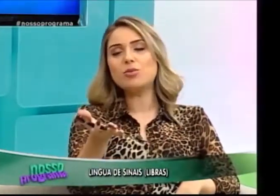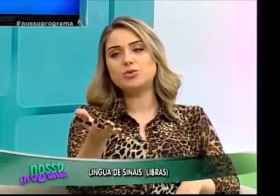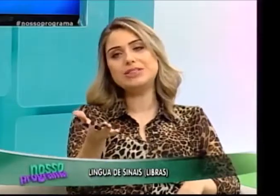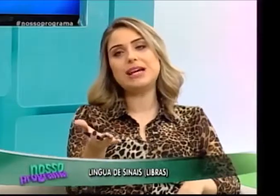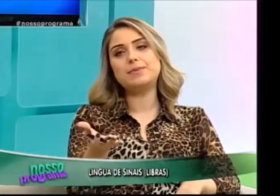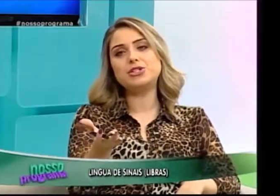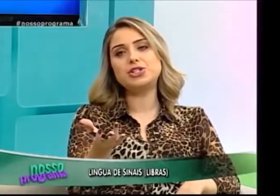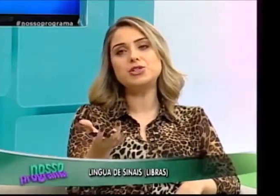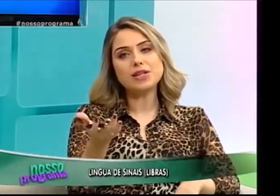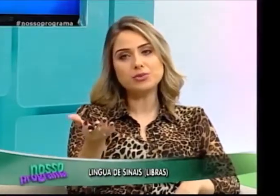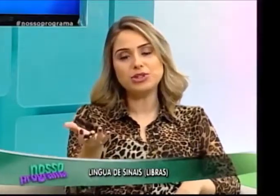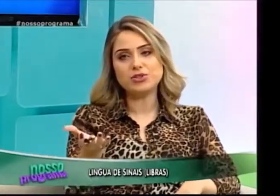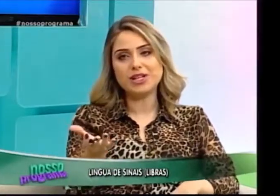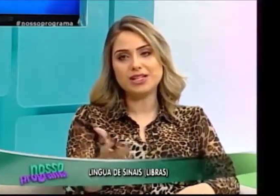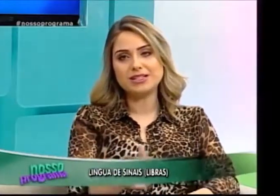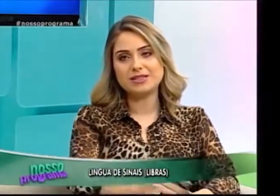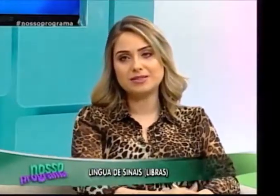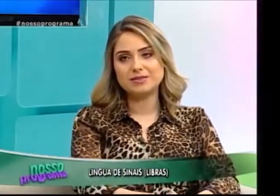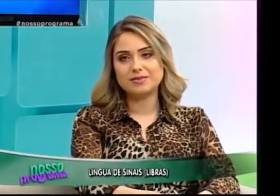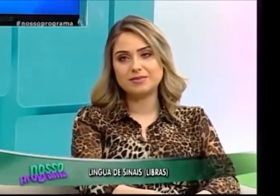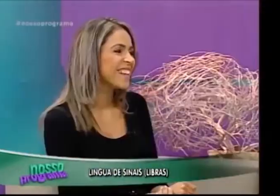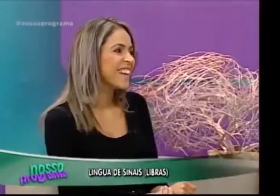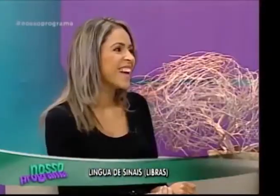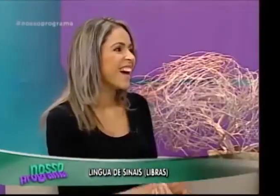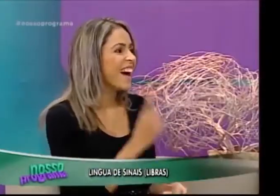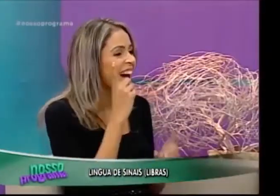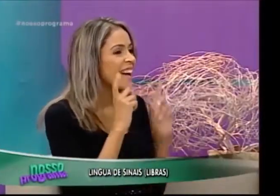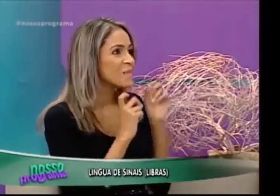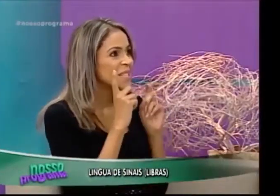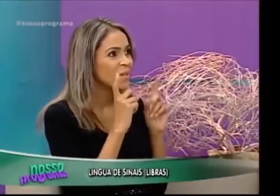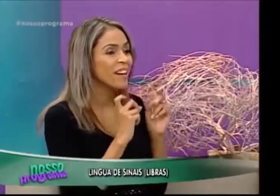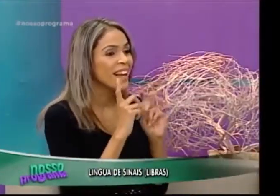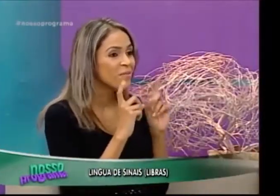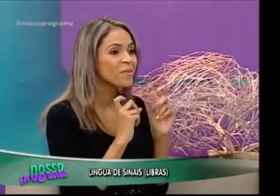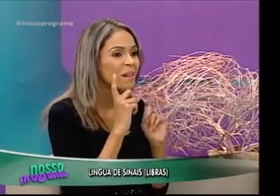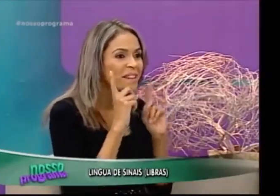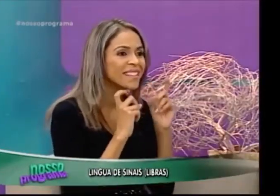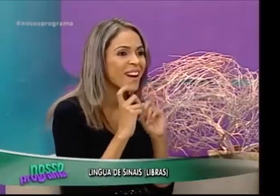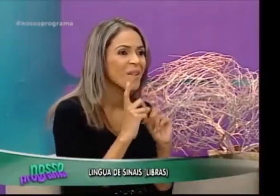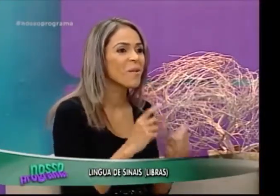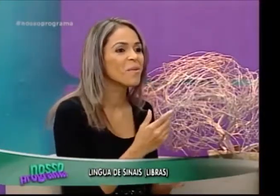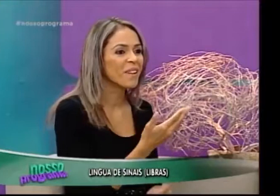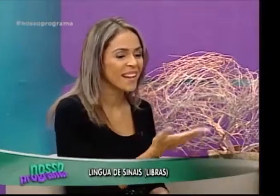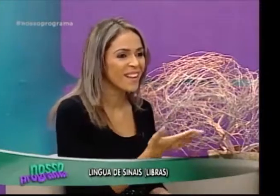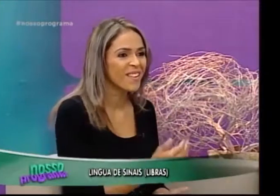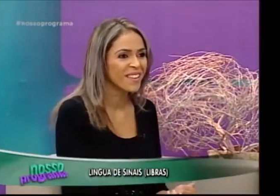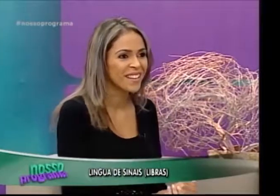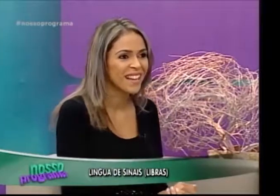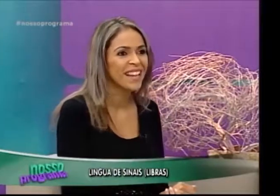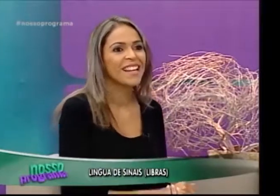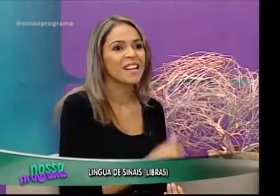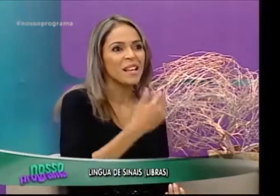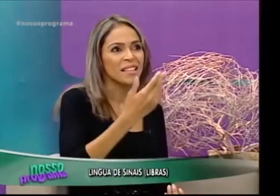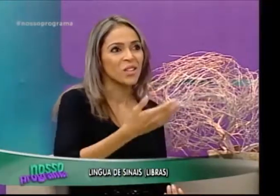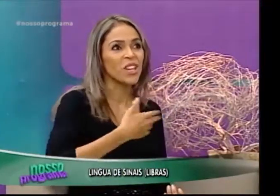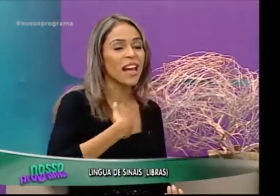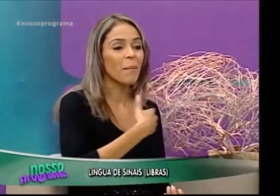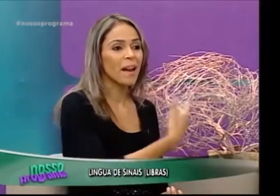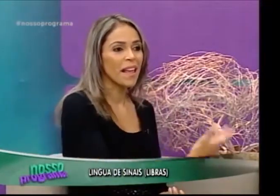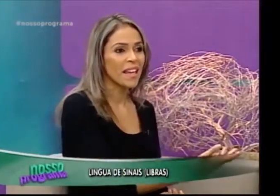do intérprete. Isso faz muita diferença? Sim. A expressão, ela é fundamental, é como eu falei agora, né? Se eu chegar para